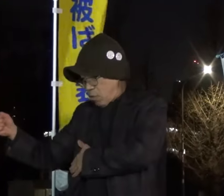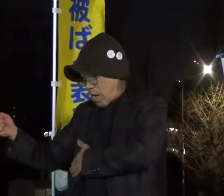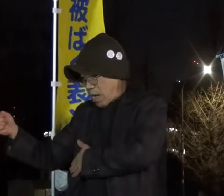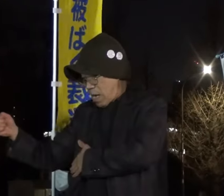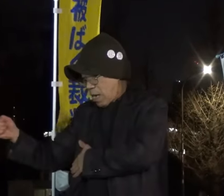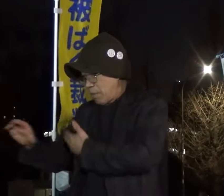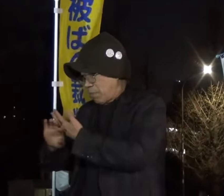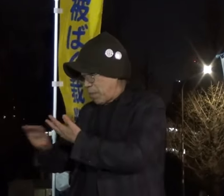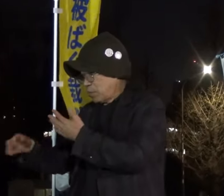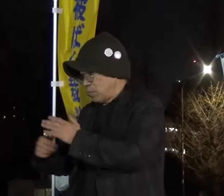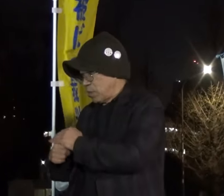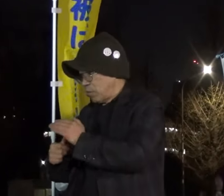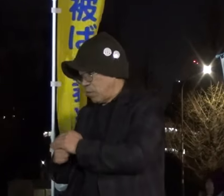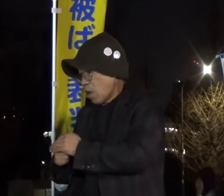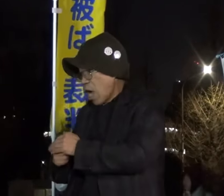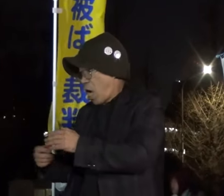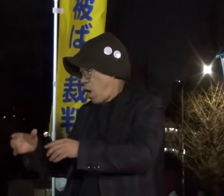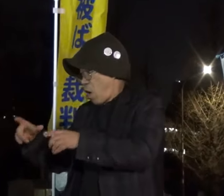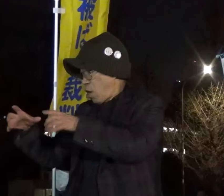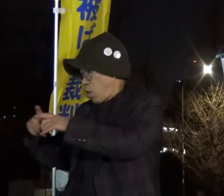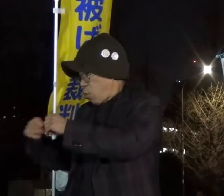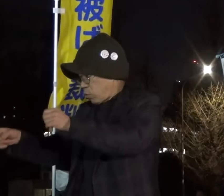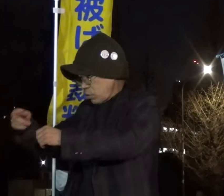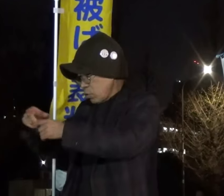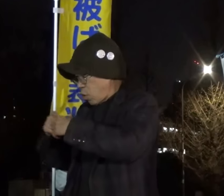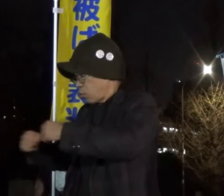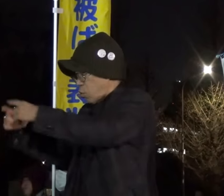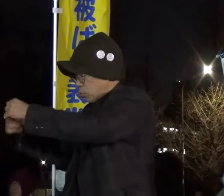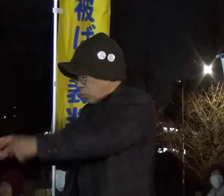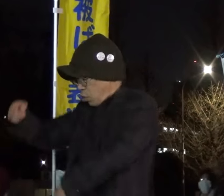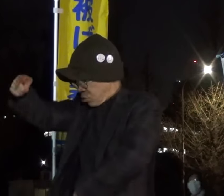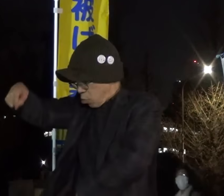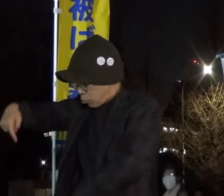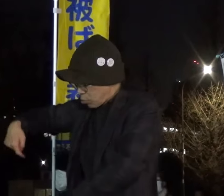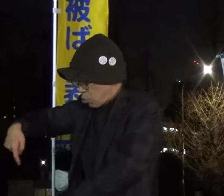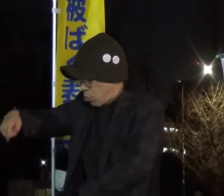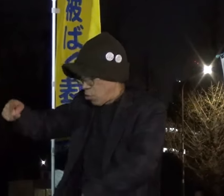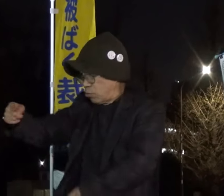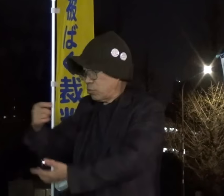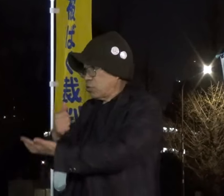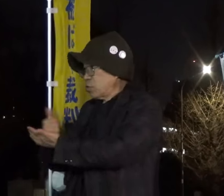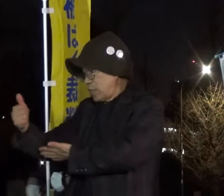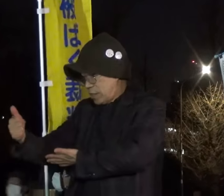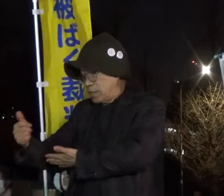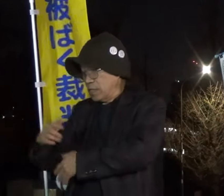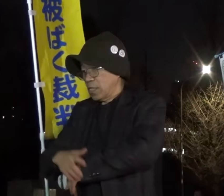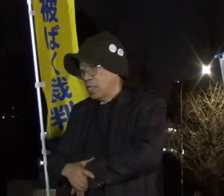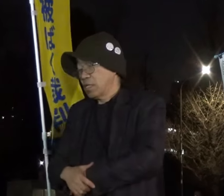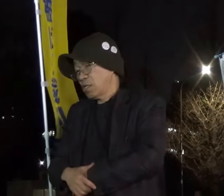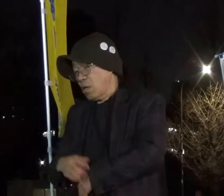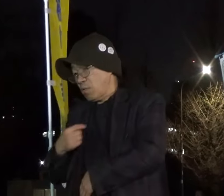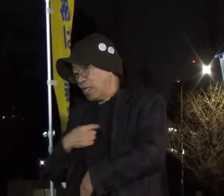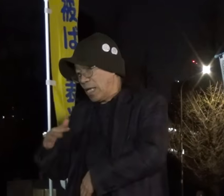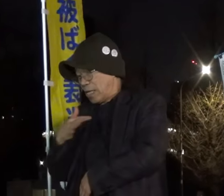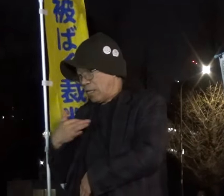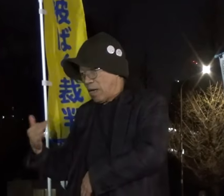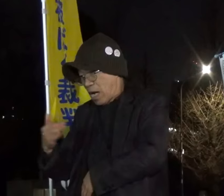別名、私は国境主義だっていうふうに思ってるんですよ。国境主義、それぞれの主権国家の国境主義で、我